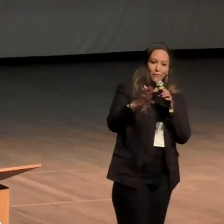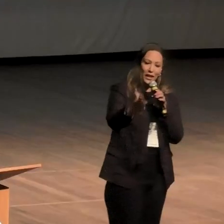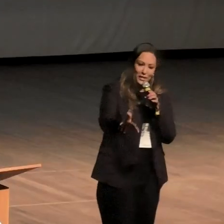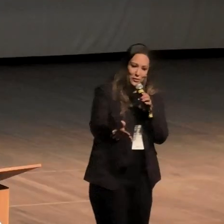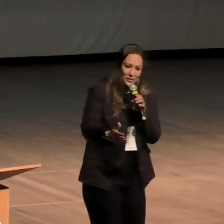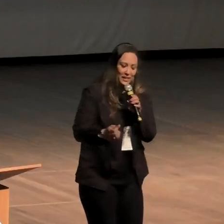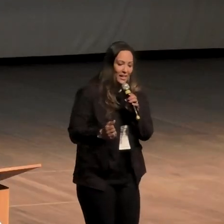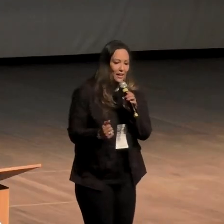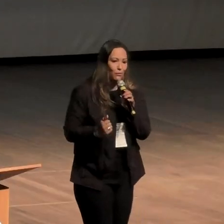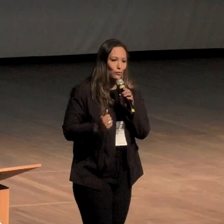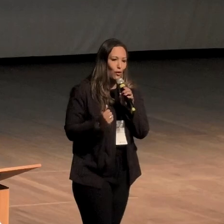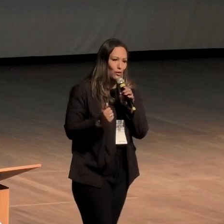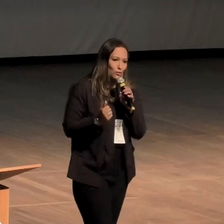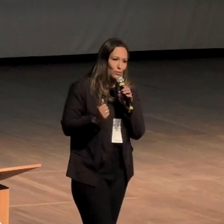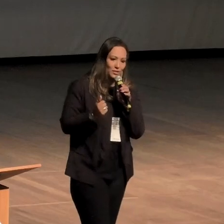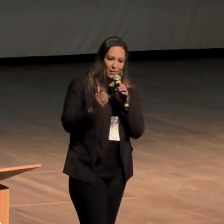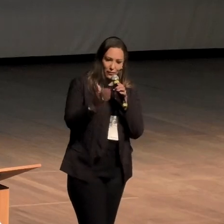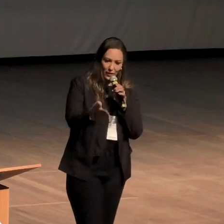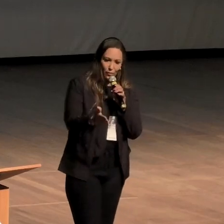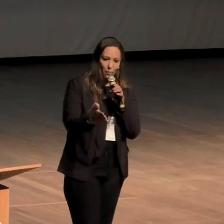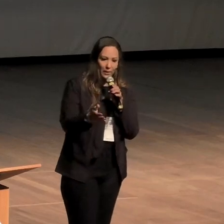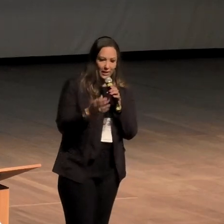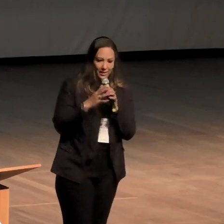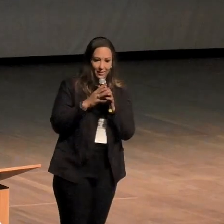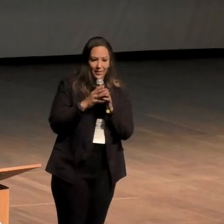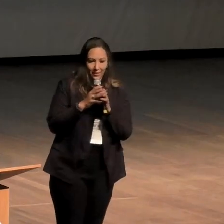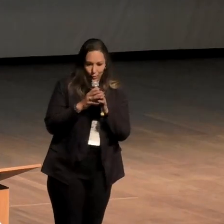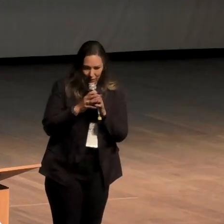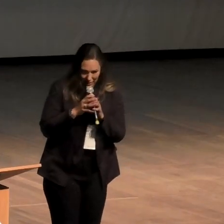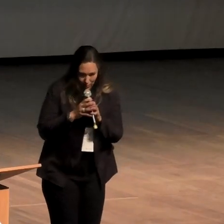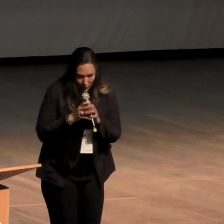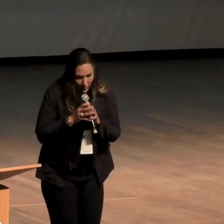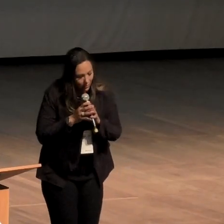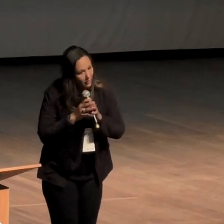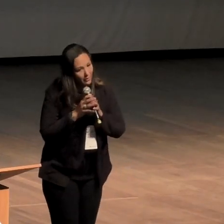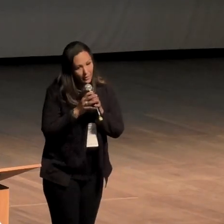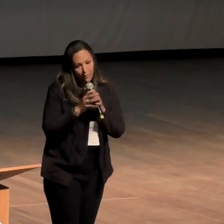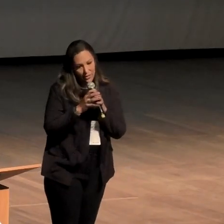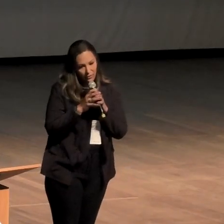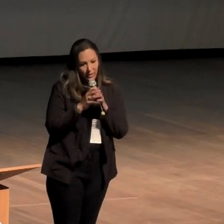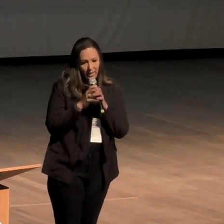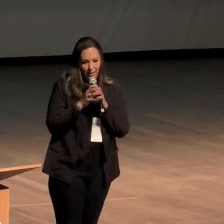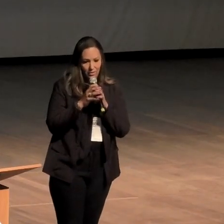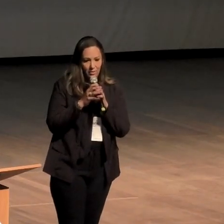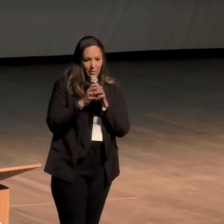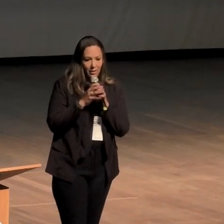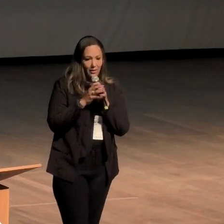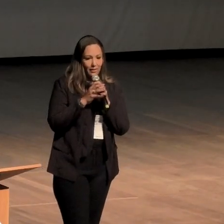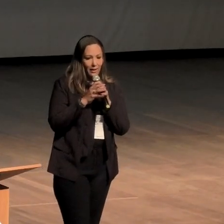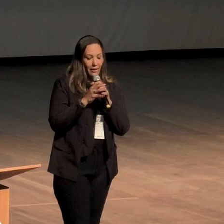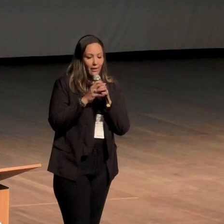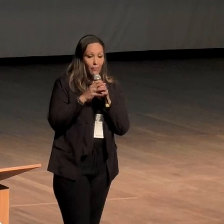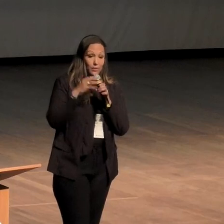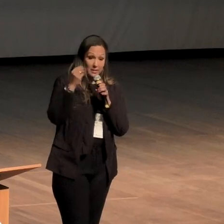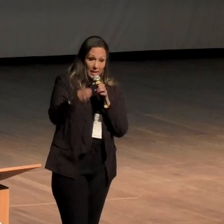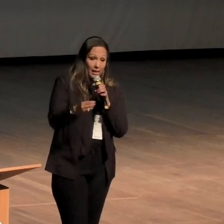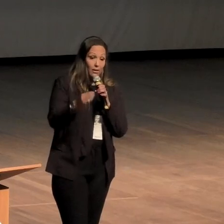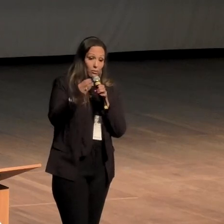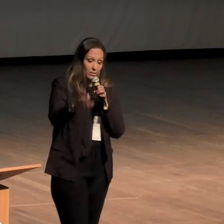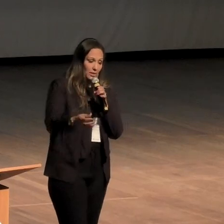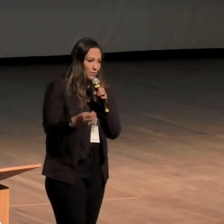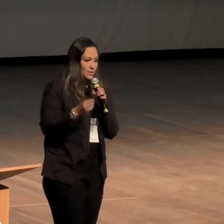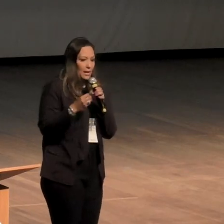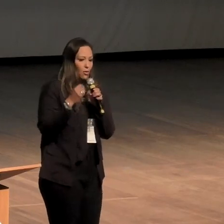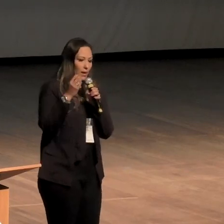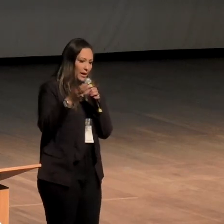vejo que o nosso desafio companheira do município do Rio não é diferente né você